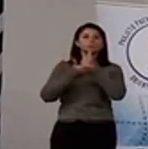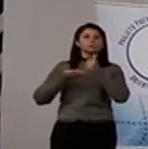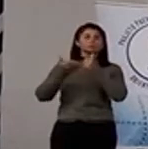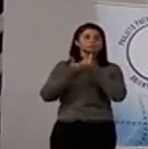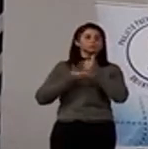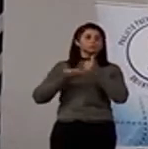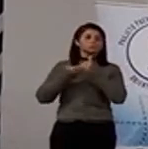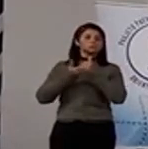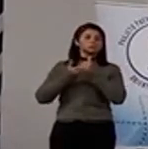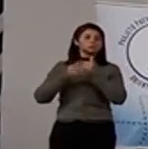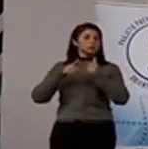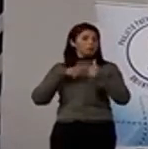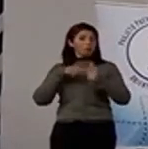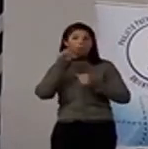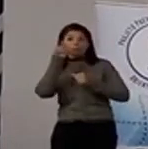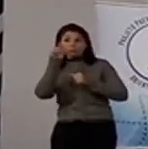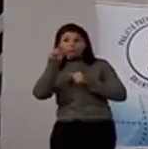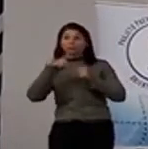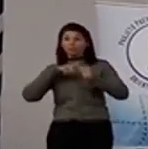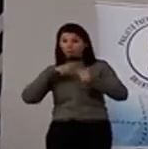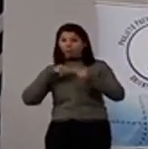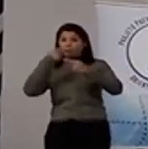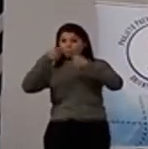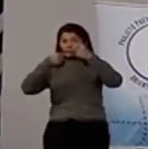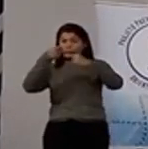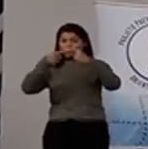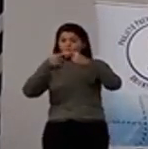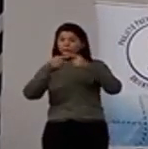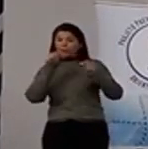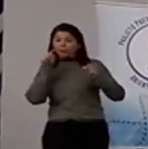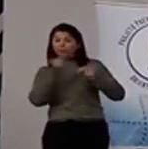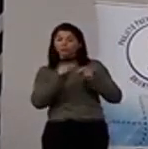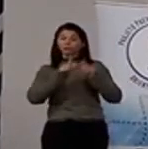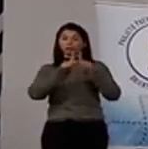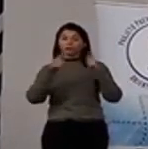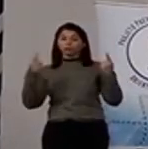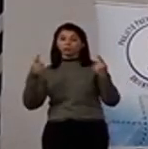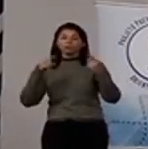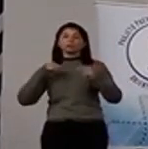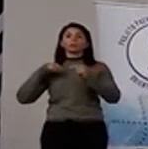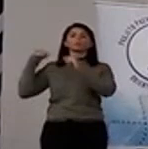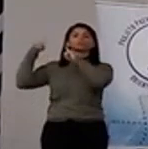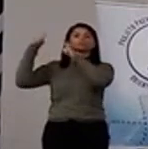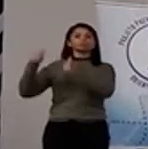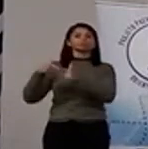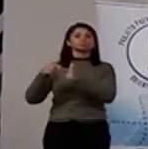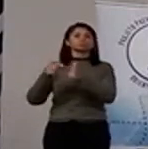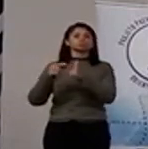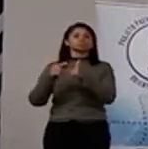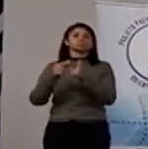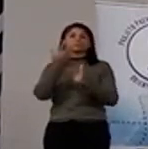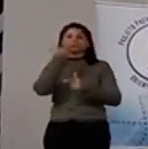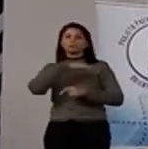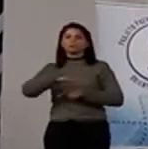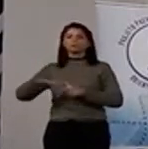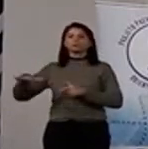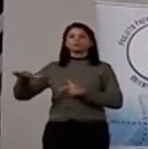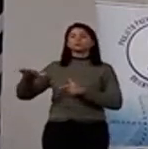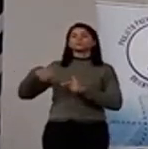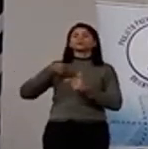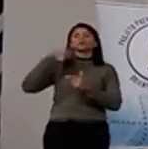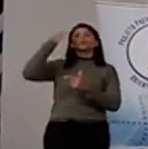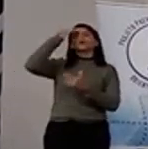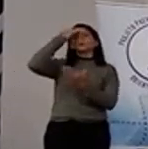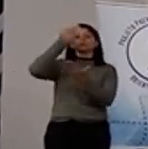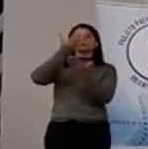olha, você teve uma mutação nesse gene e isso causou a alteração na criança. Certo? Mas eu acredito que, na realidade, a gente talvez chegue até um número... É